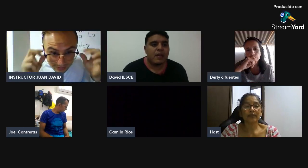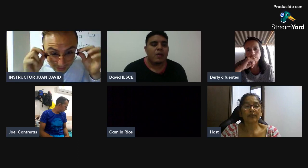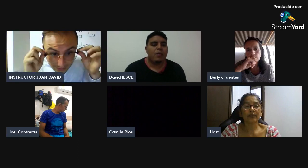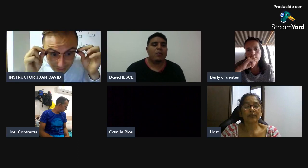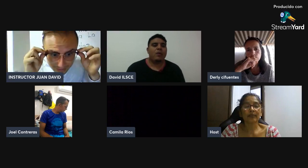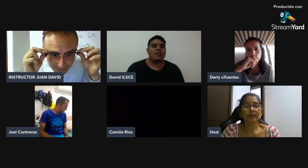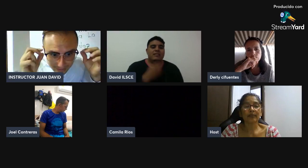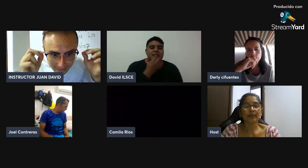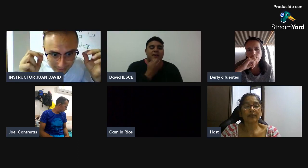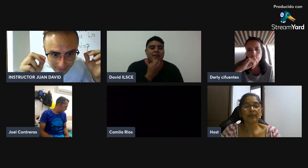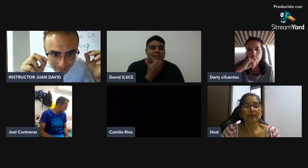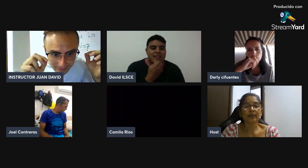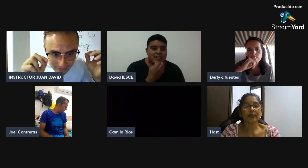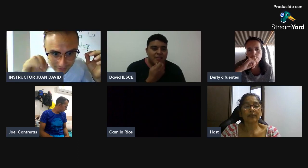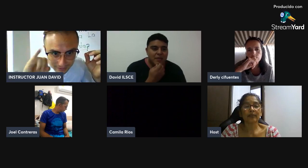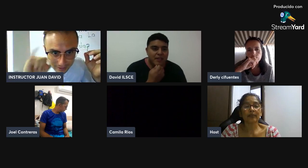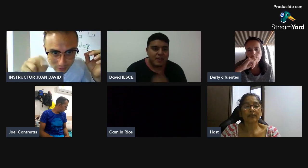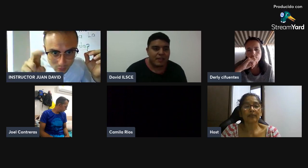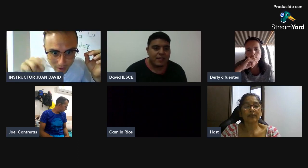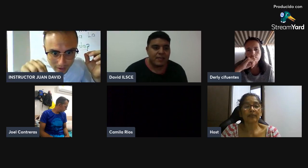juan seva si estás bien